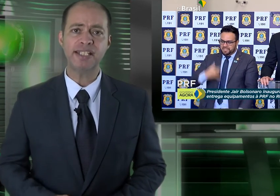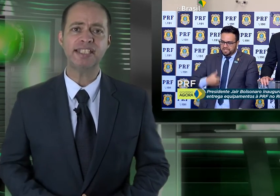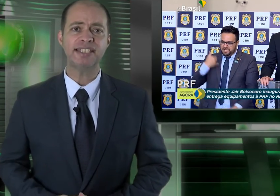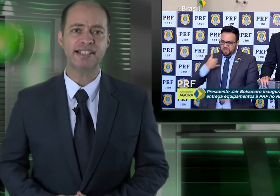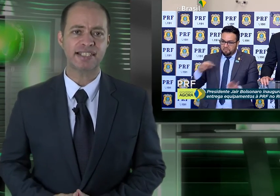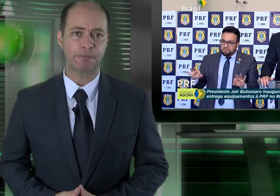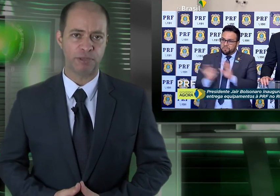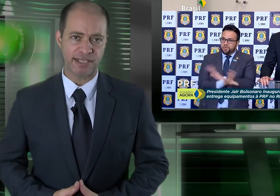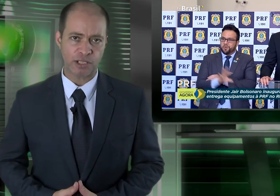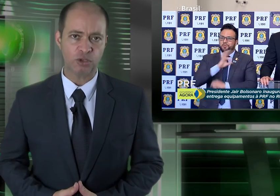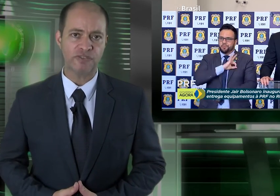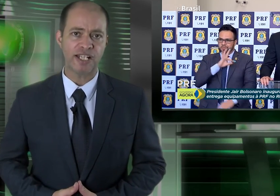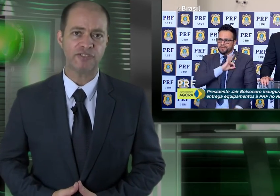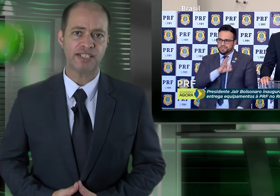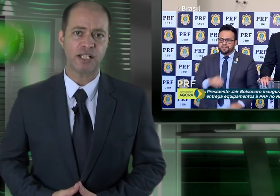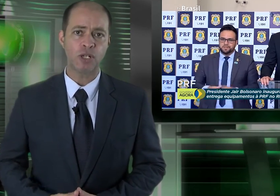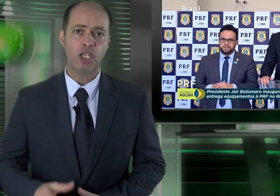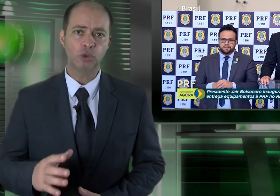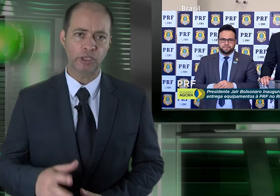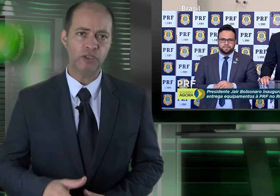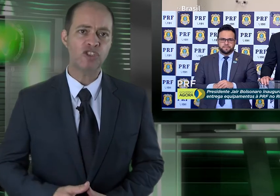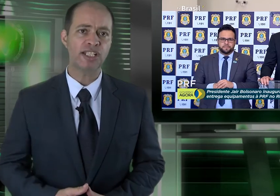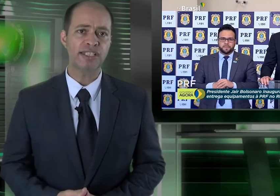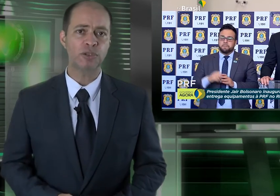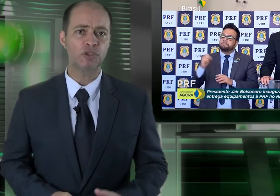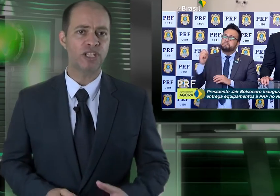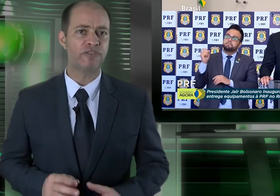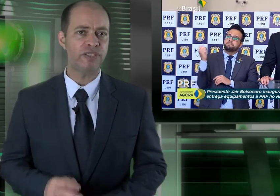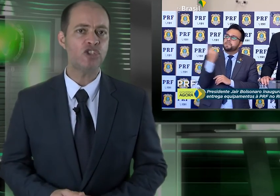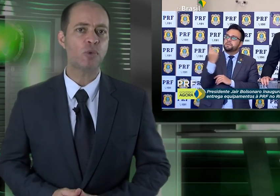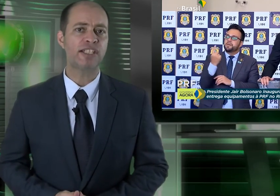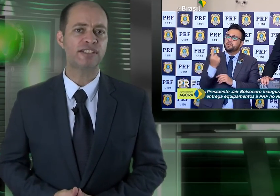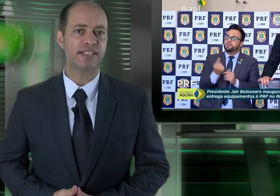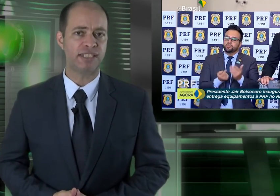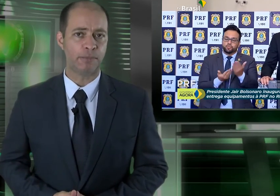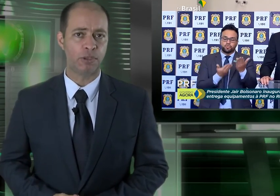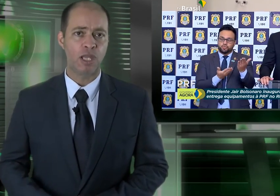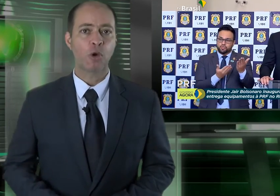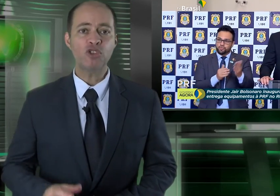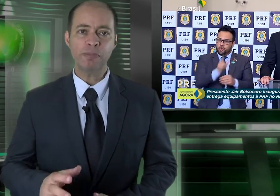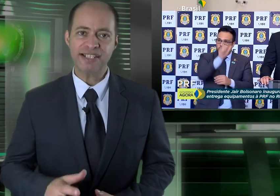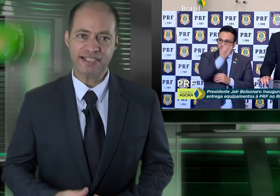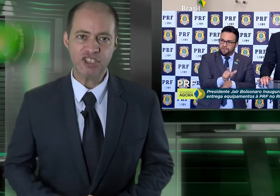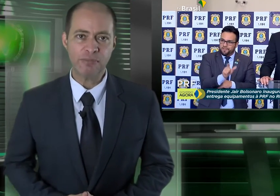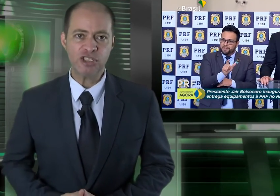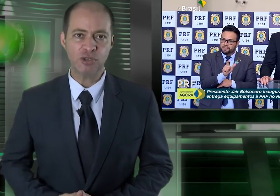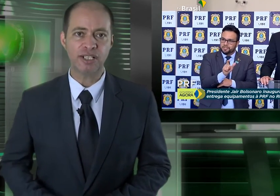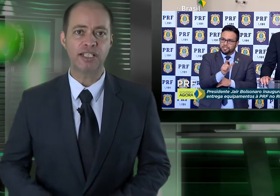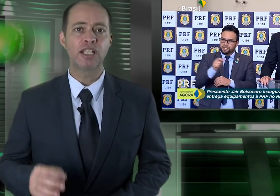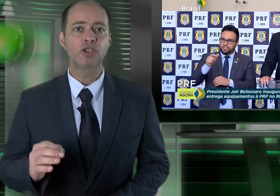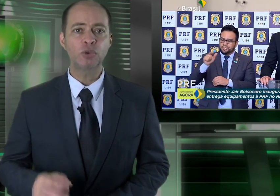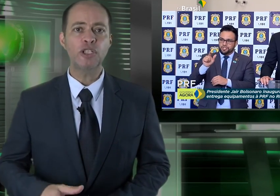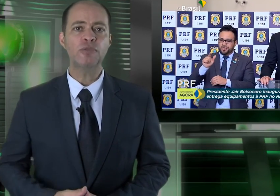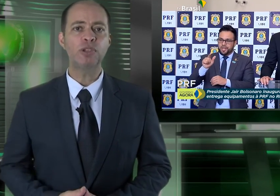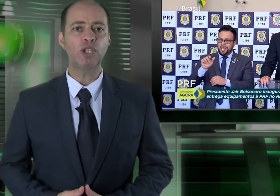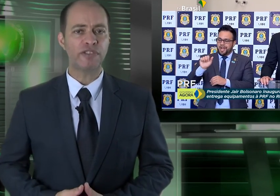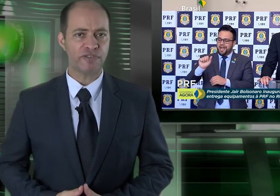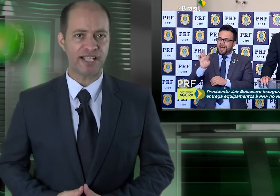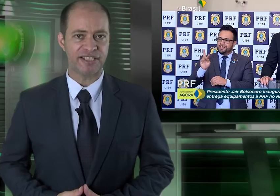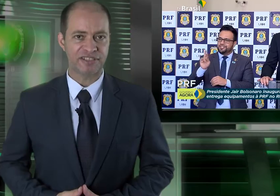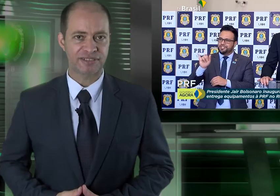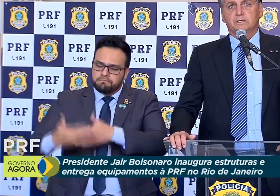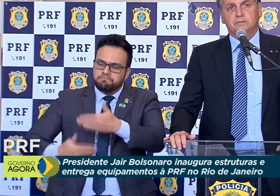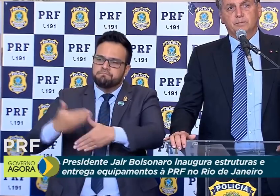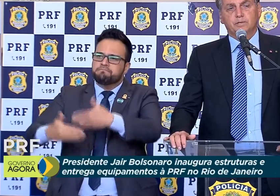à Superintendência da Polícia Rodoviária Federal, no Rio de Janeiro, no dia 24 de setembro, onde o presidente menciona 2.000